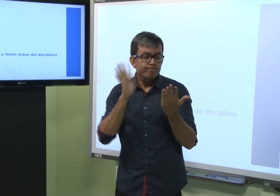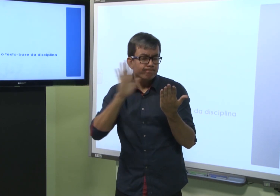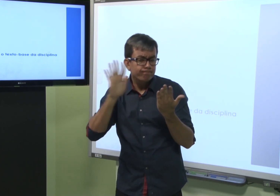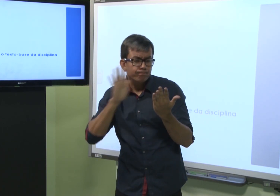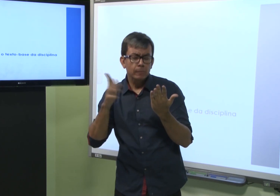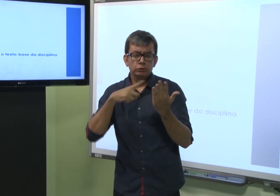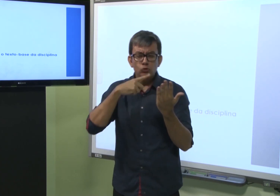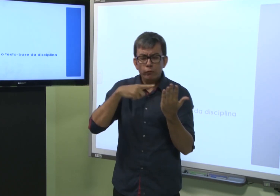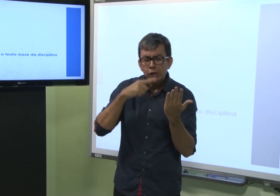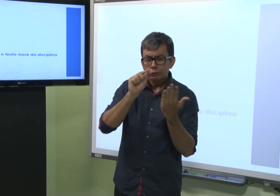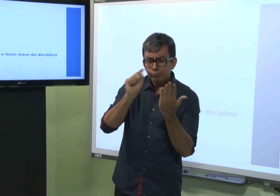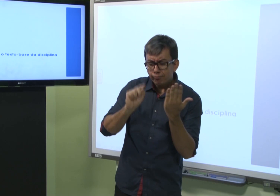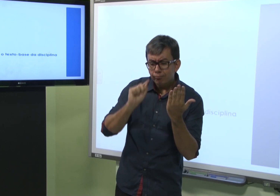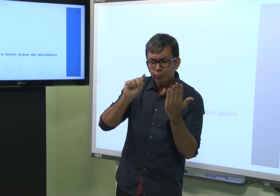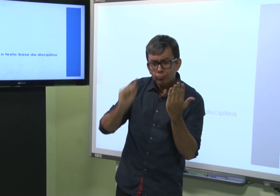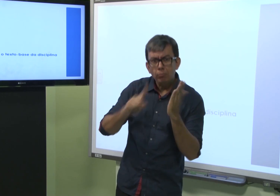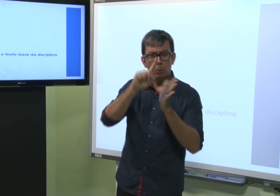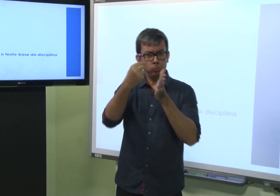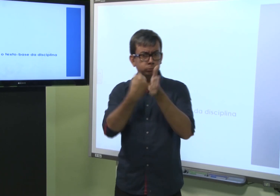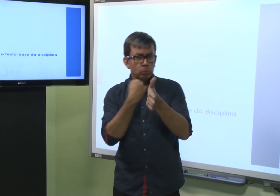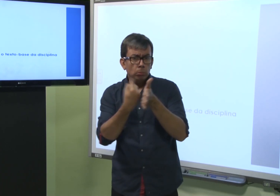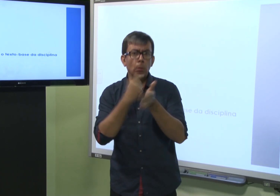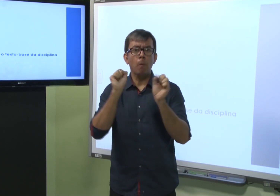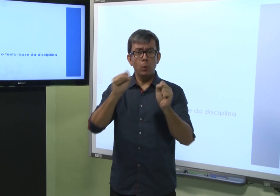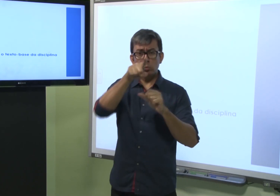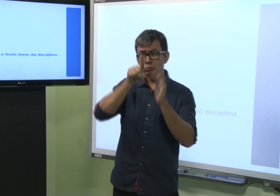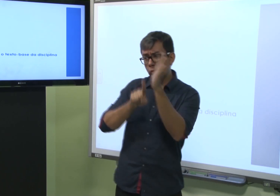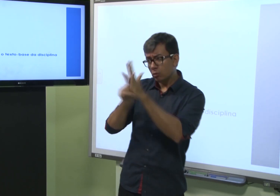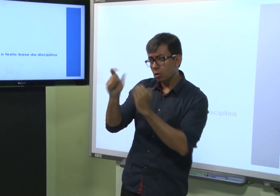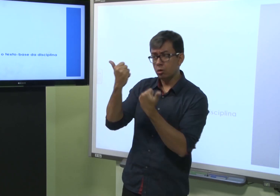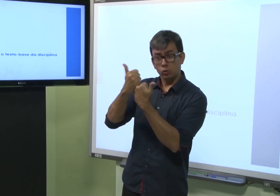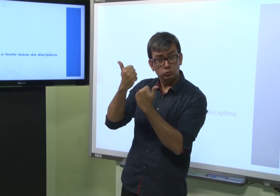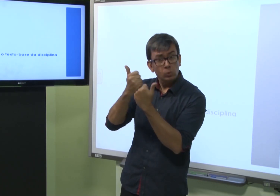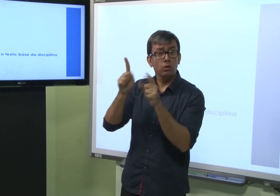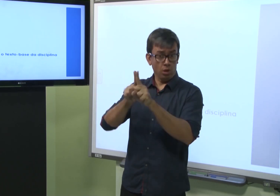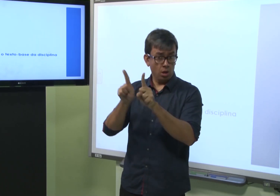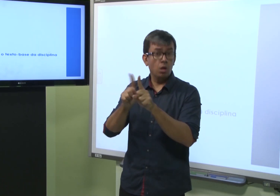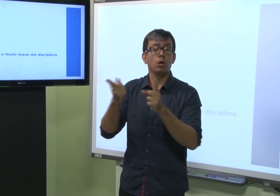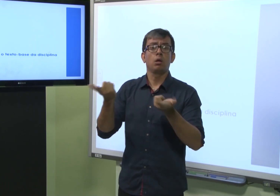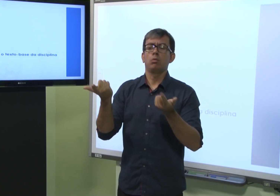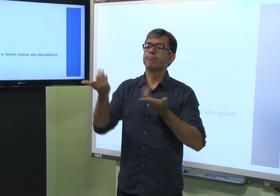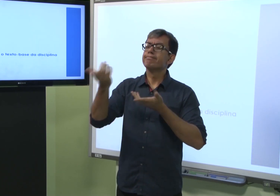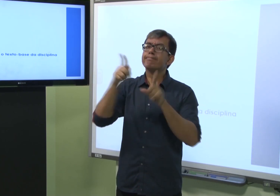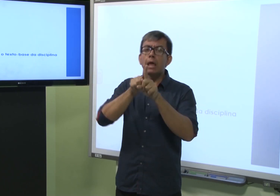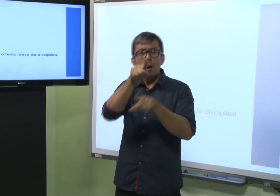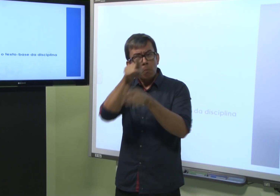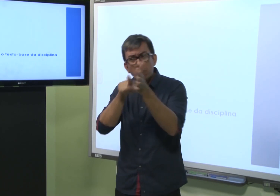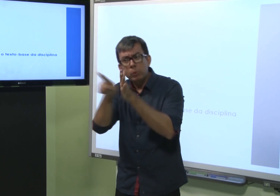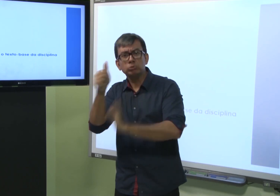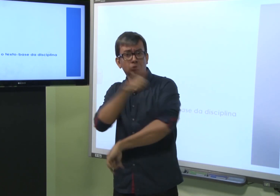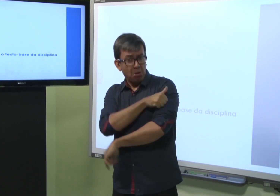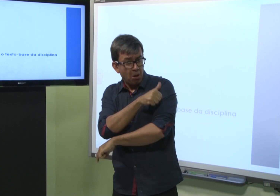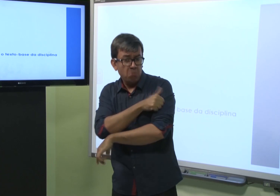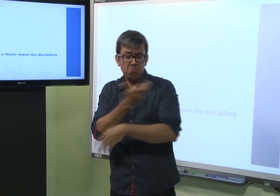refletirem, né? Se tiverem alguma dúvida, pode se reportar a mim ou ao tutor de vocês, ou possa